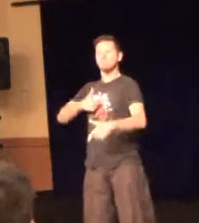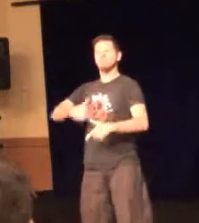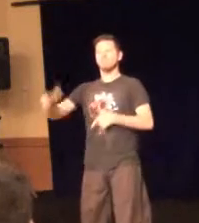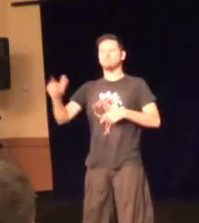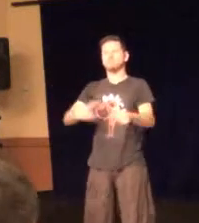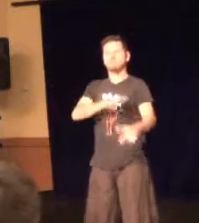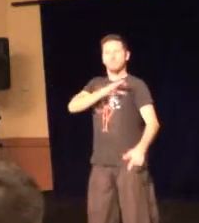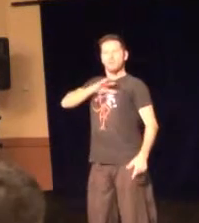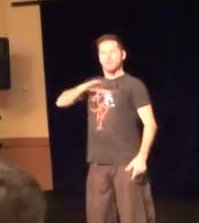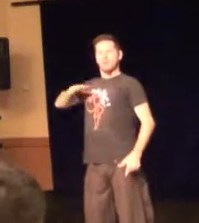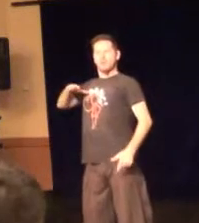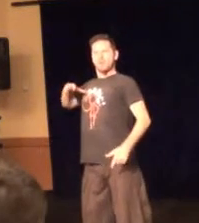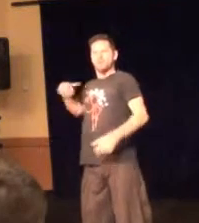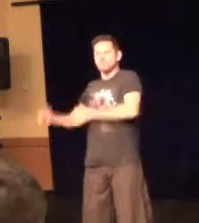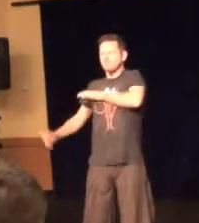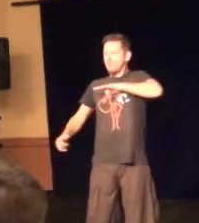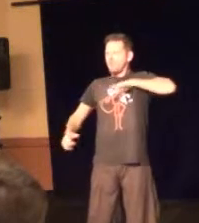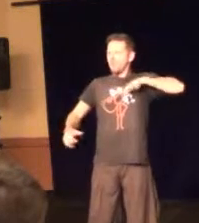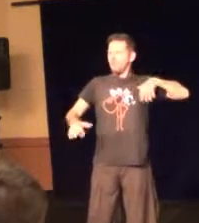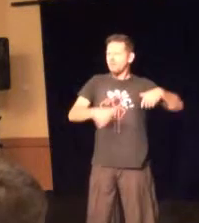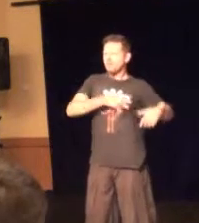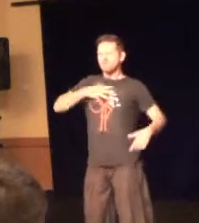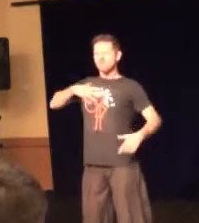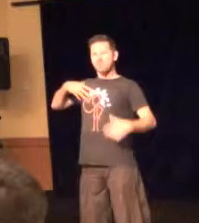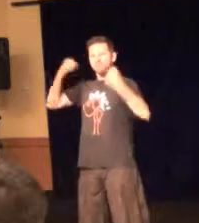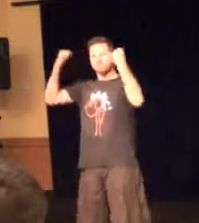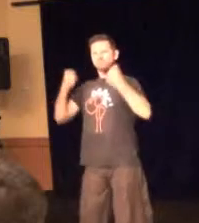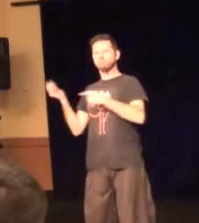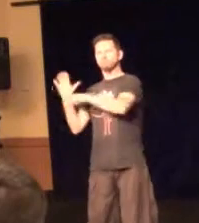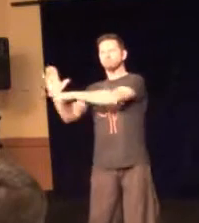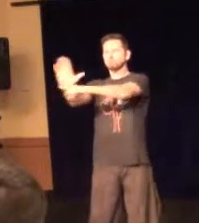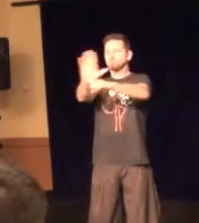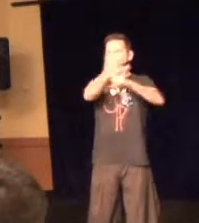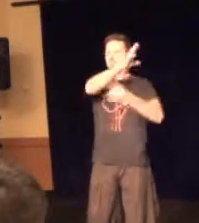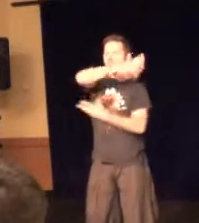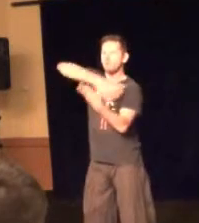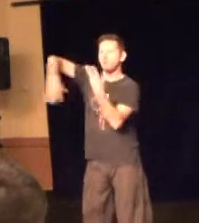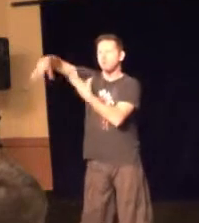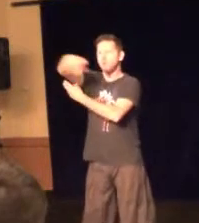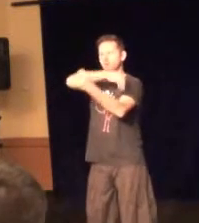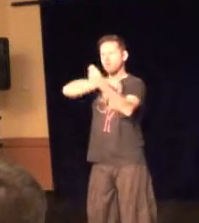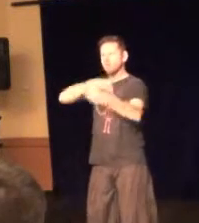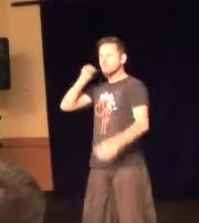met les pieds. On fait les fiers à bras, on joue les durs, on renvoie la faute,